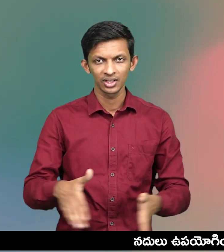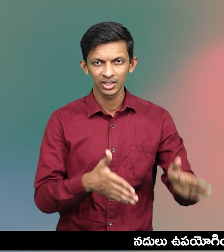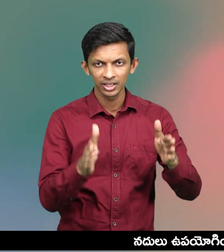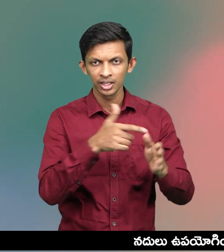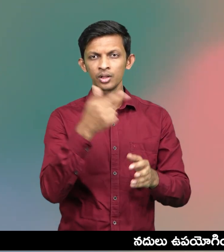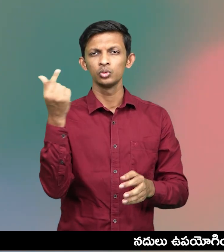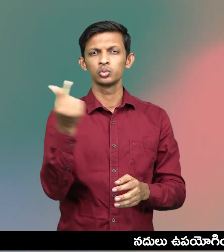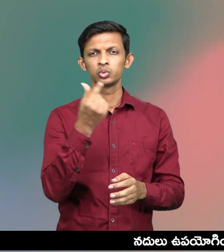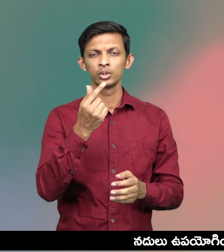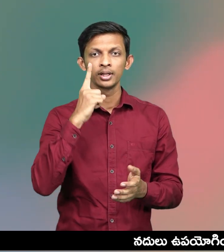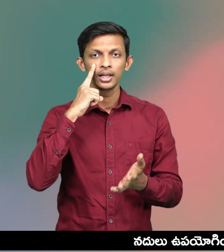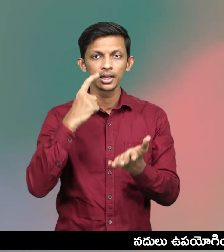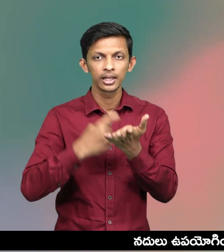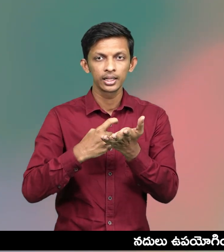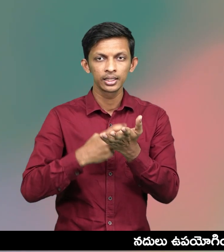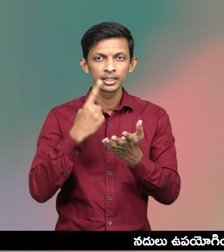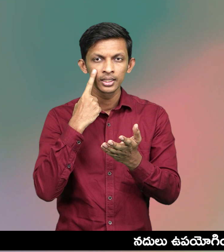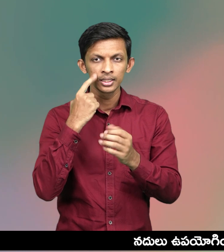నదులు ఉపయోగించబడతాయి నీటిపారుదల కొరకు,